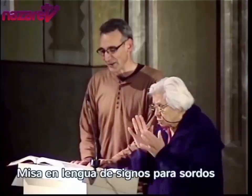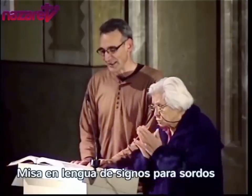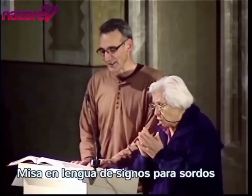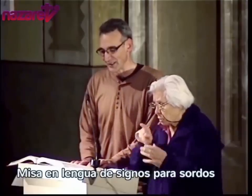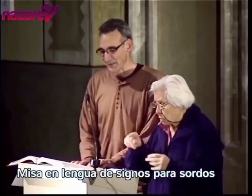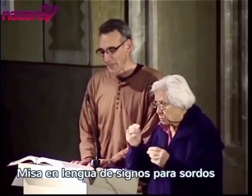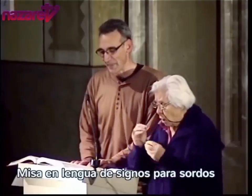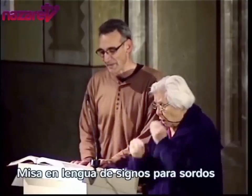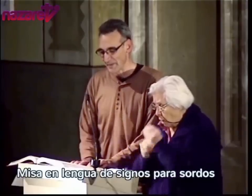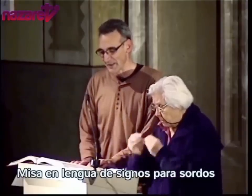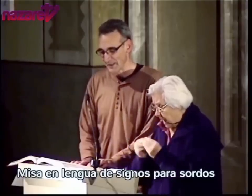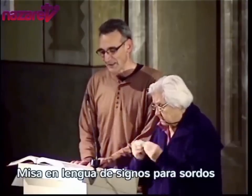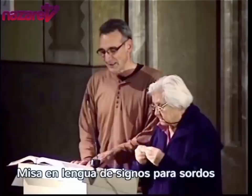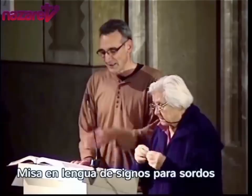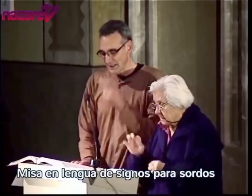tus obras, Señor?